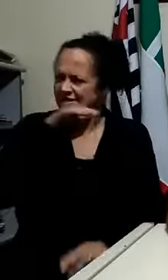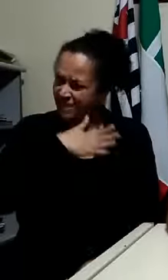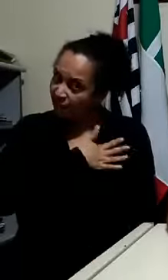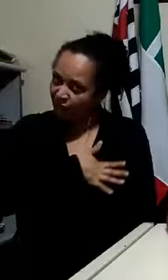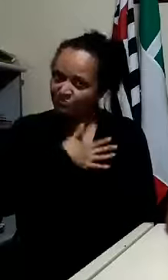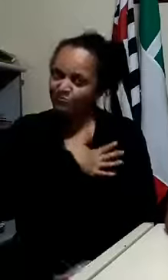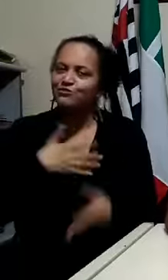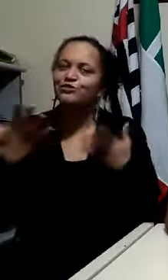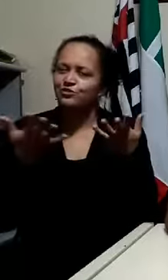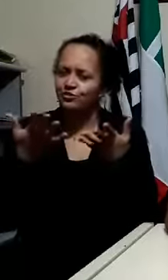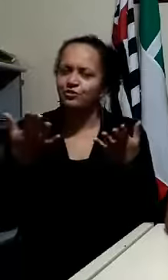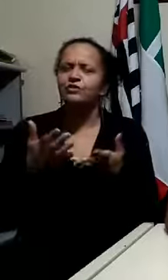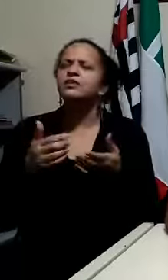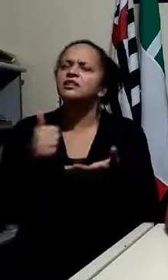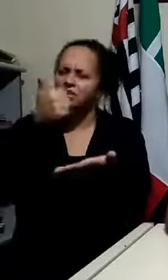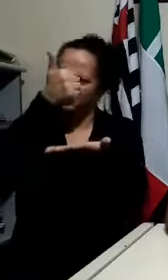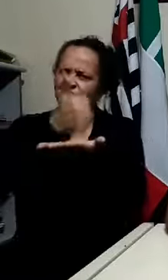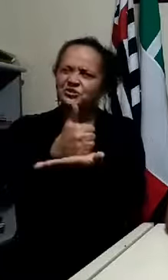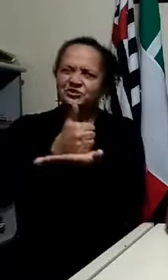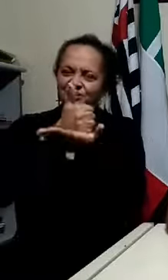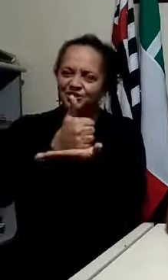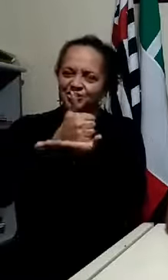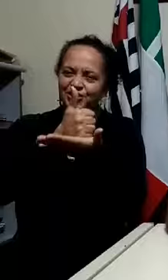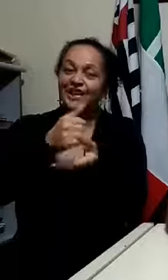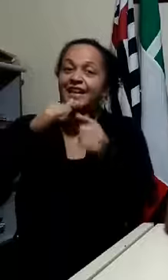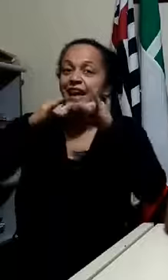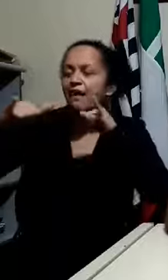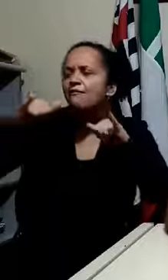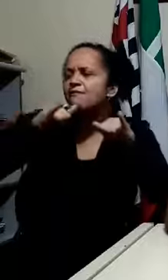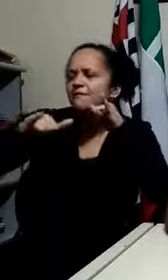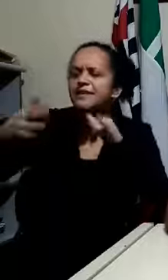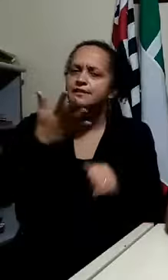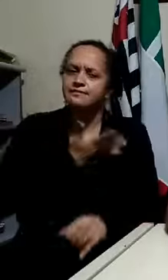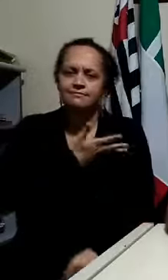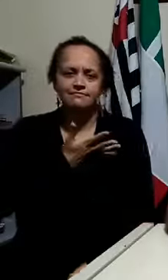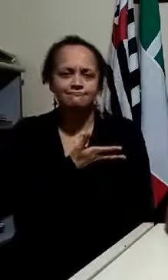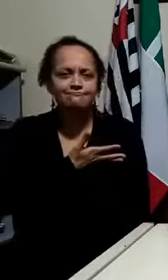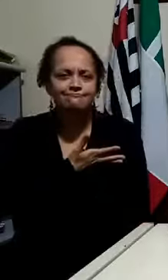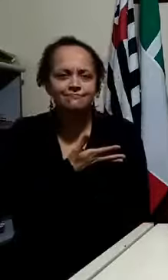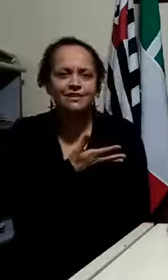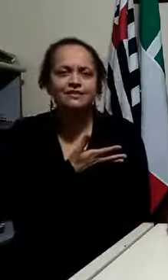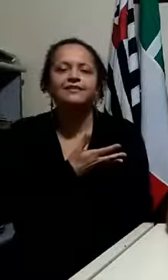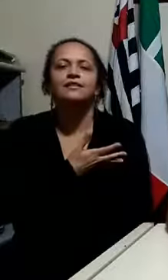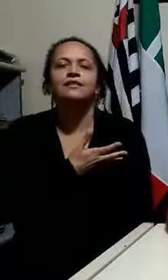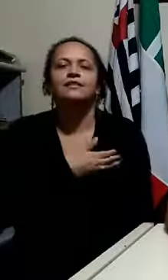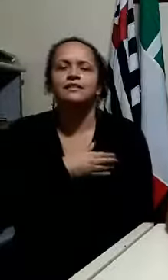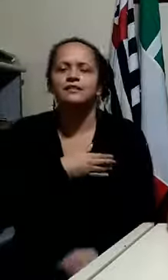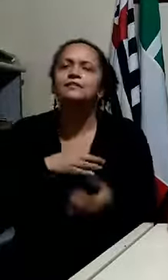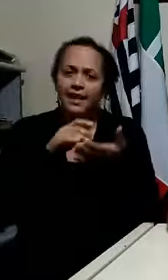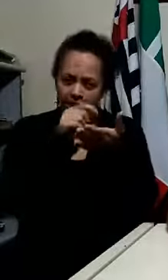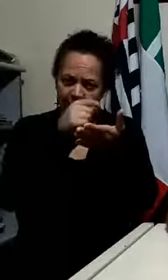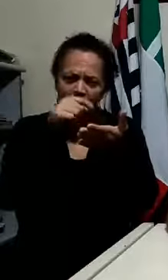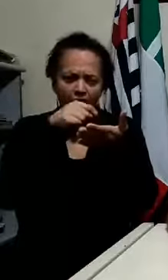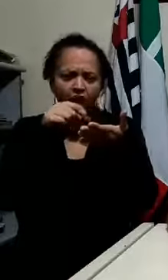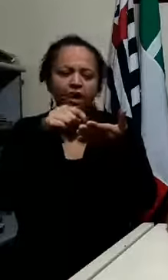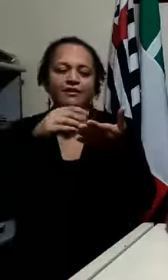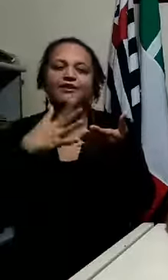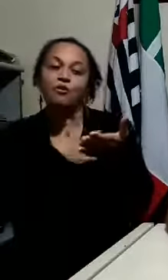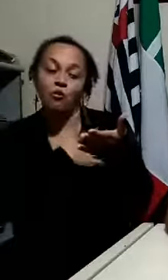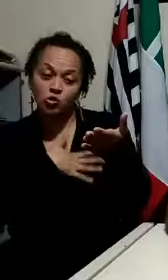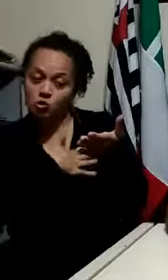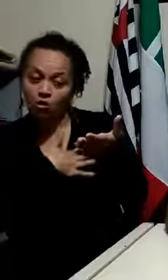ministração, põe um curtir aí, compartilha desse vídeo, né? E comente aí para a gente se alegrar. O